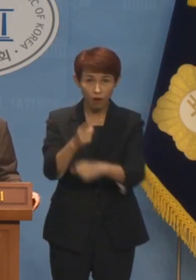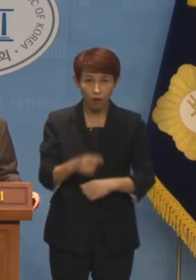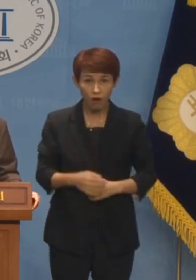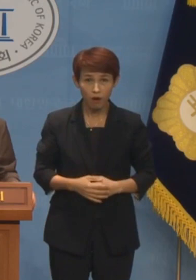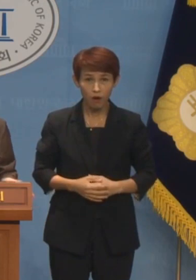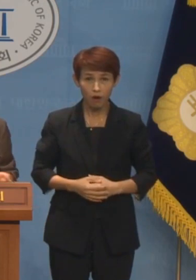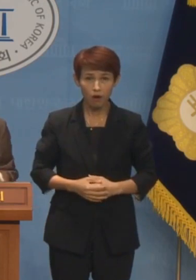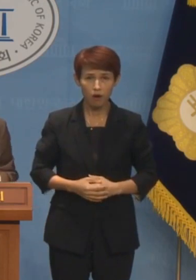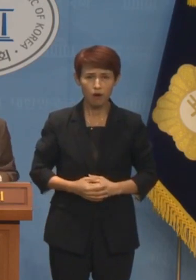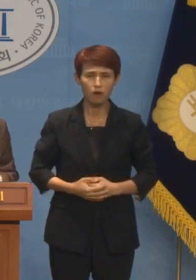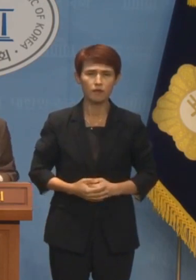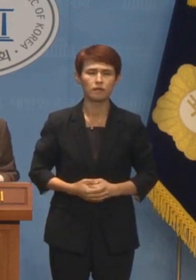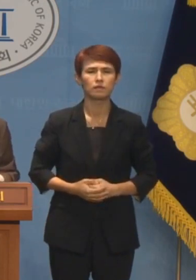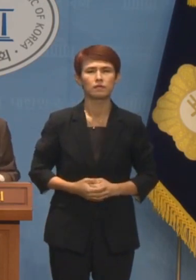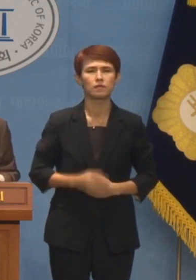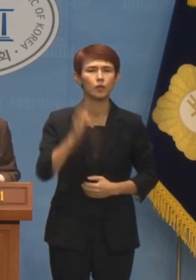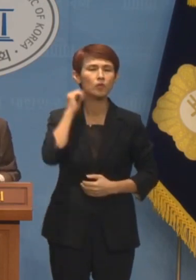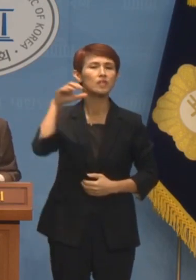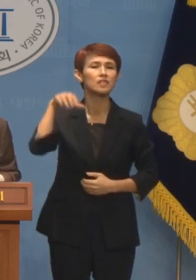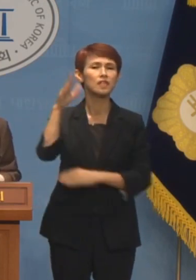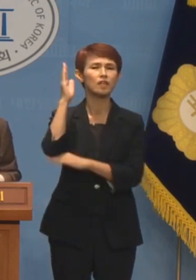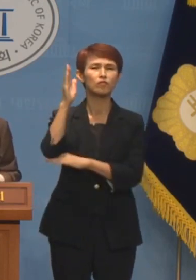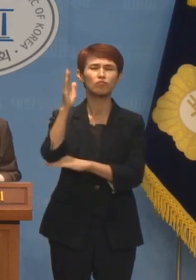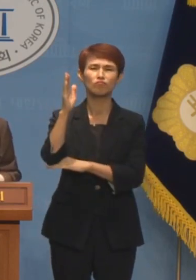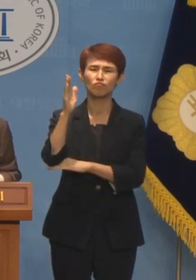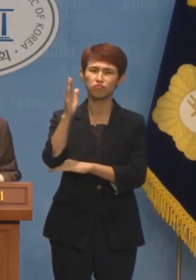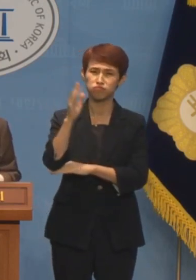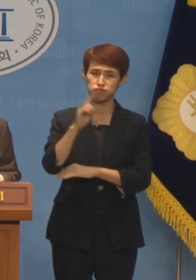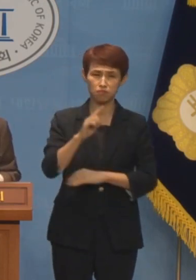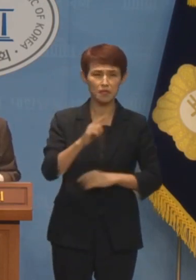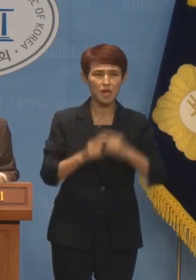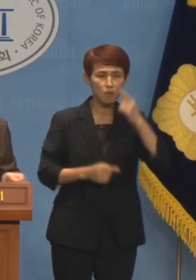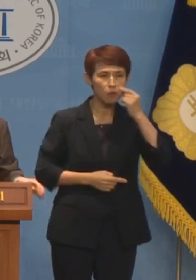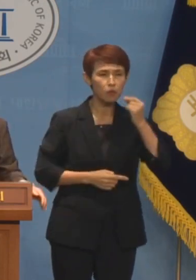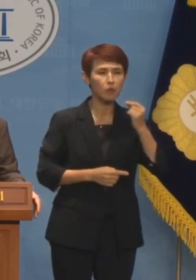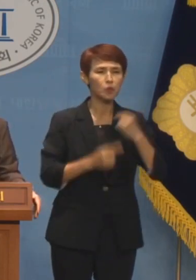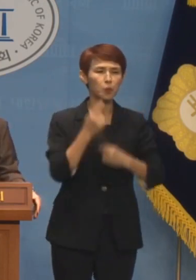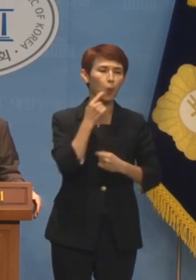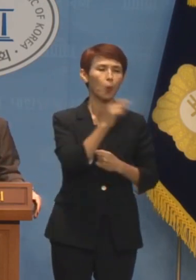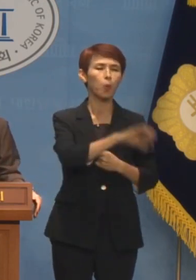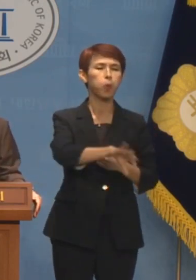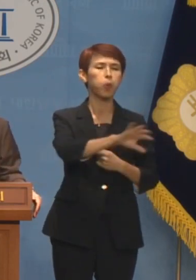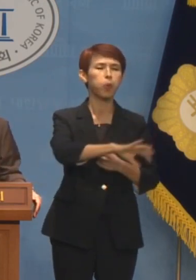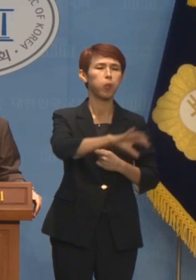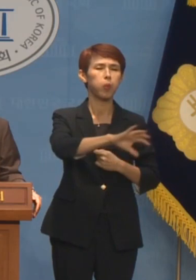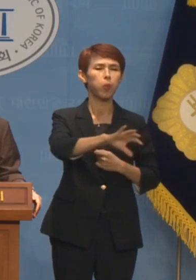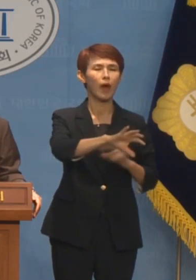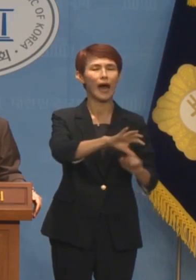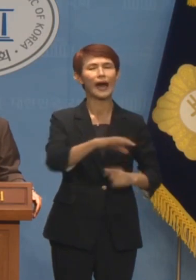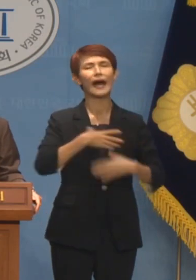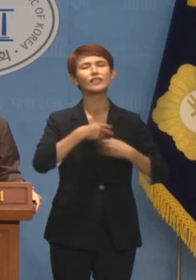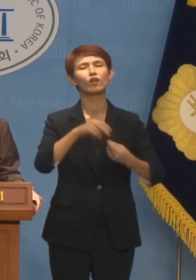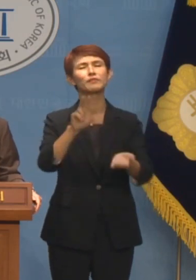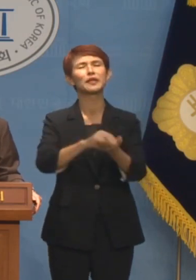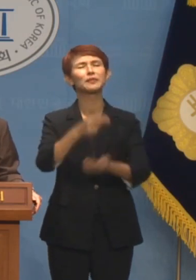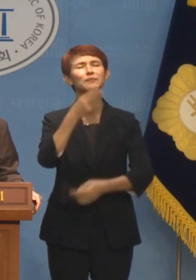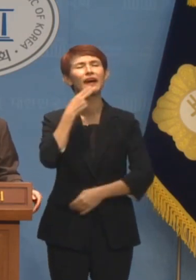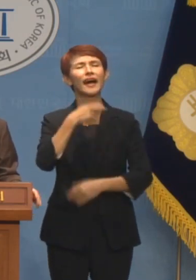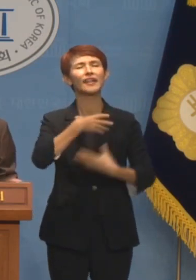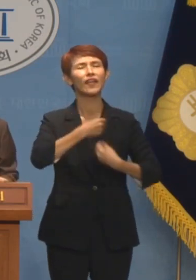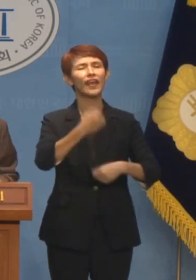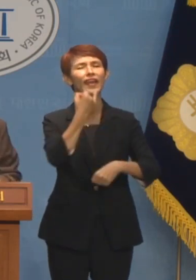다녀왔습니까? 대통령실은 대체 무엇을 근거로 일본이 방류한 후쿠시마 핵 오염수가 안전하다고